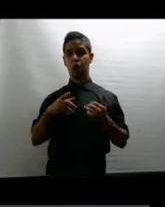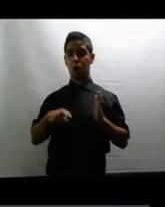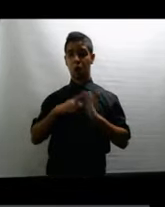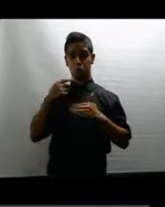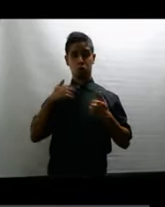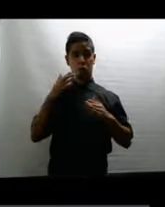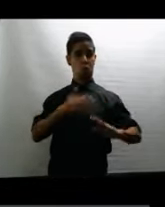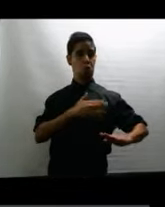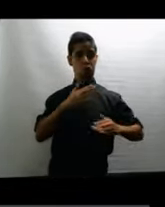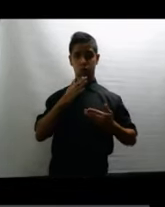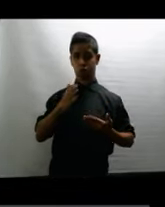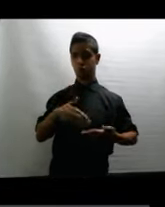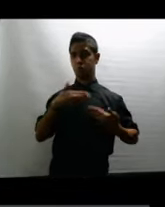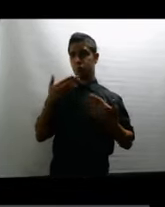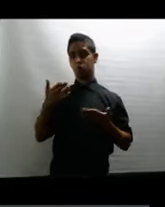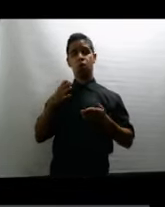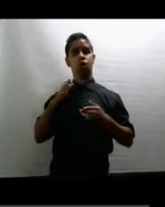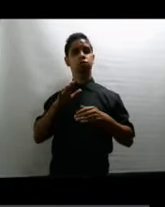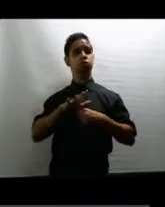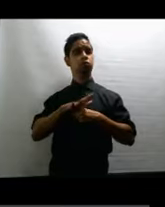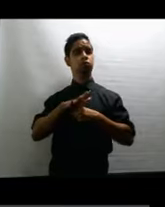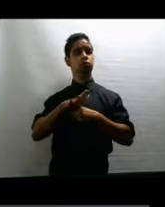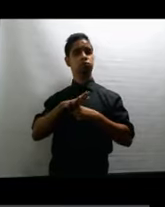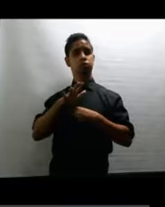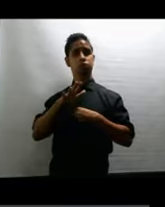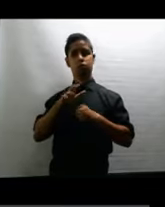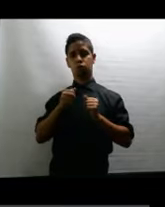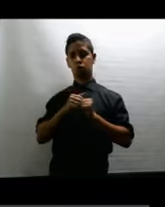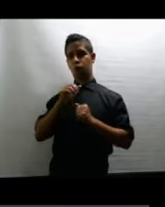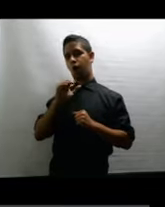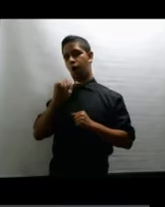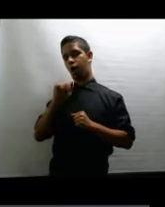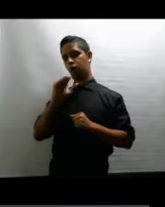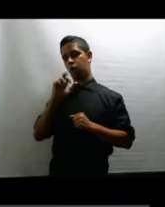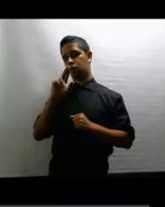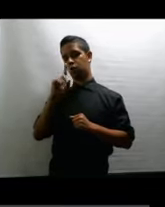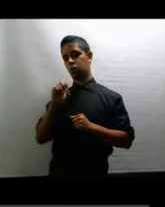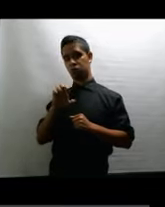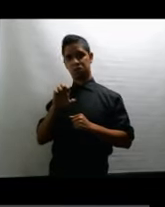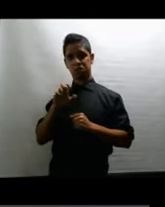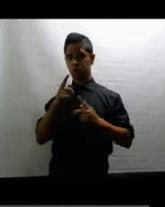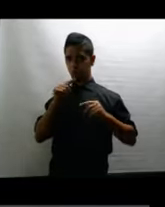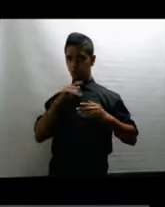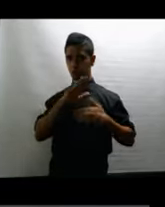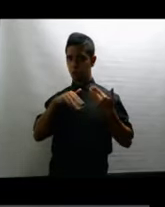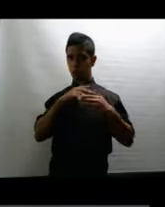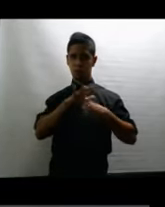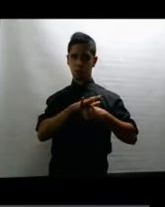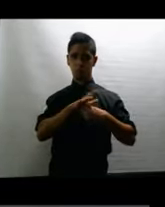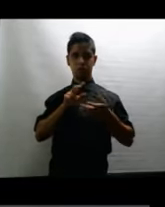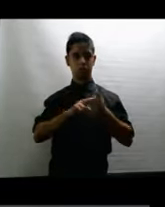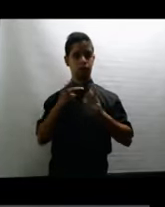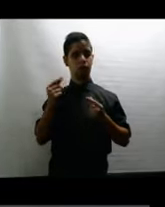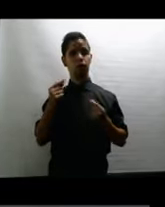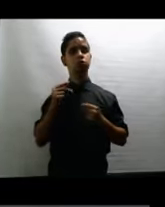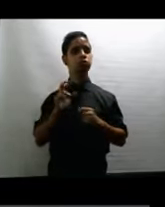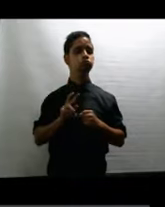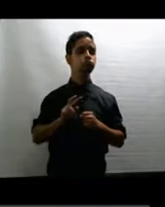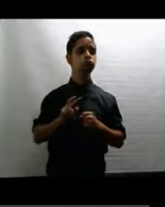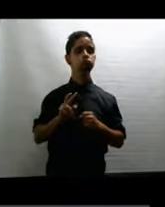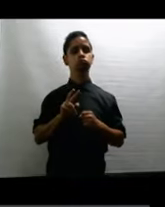ya completamente con los acordes y la melodía completa. Okay. Y entonces él lo que